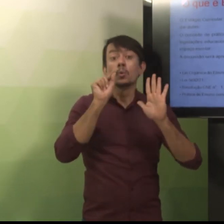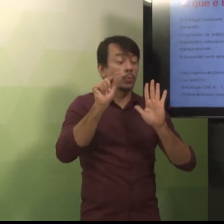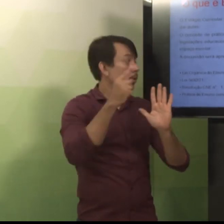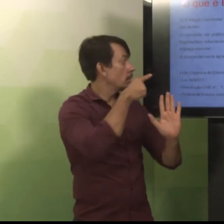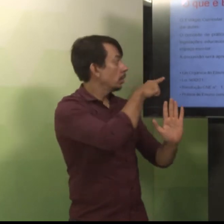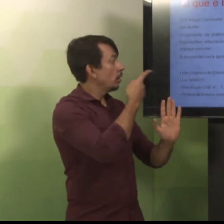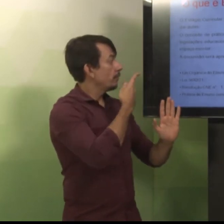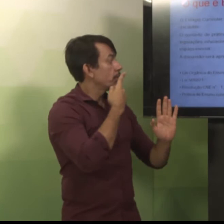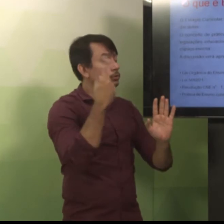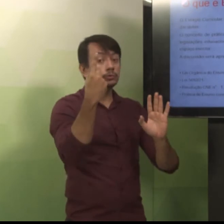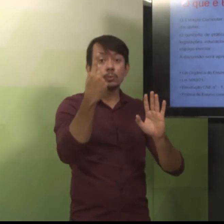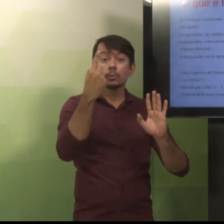conforme a legislação de